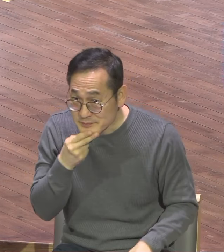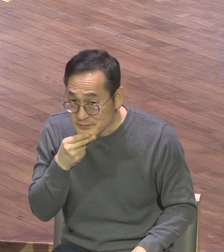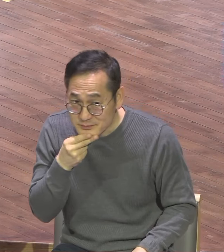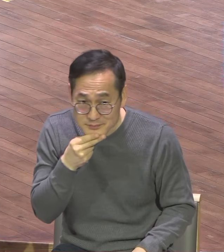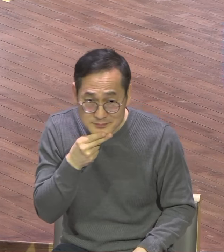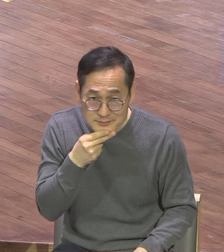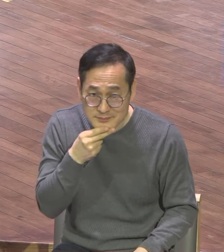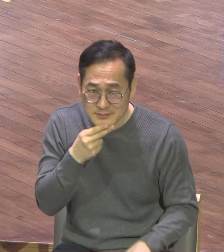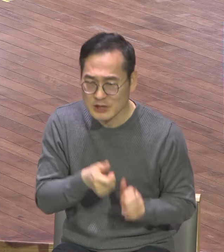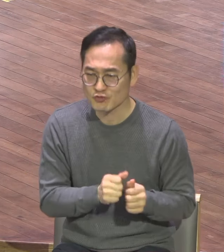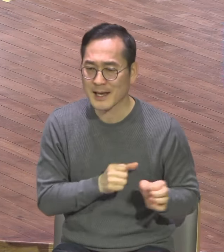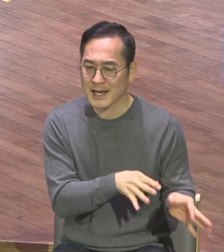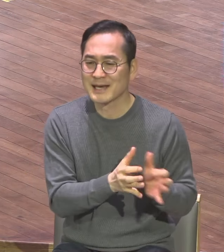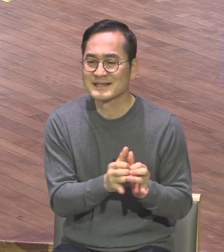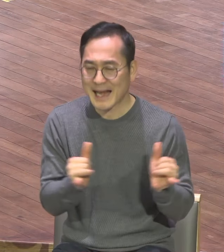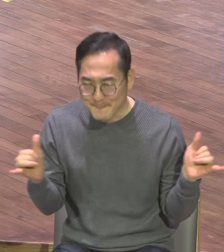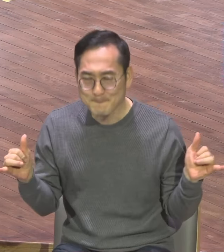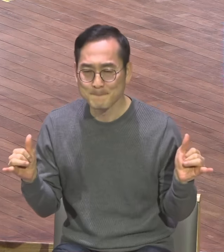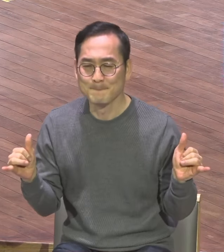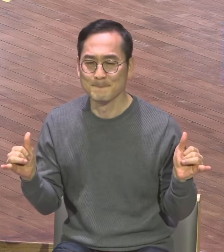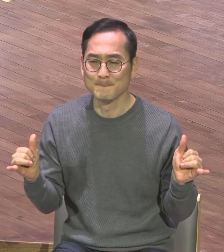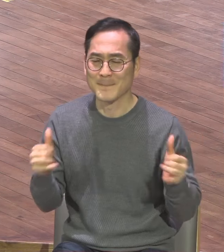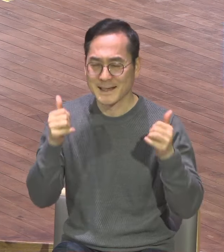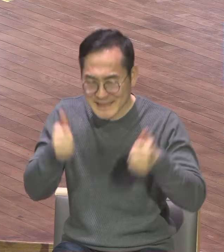주식하는 분들은 인사를 어떻게 하느냐?